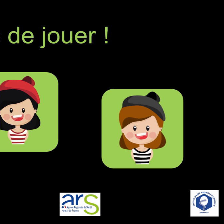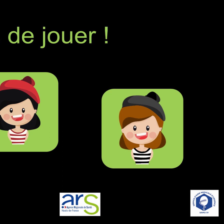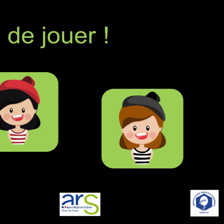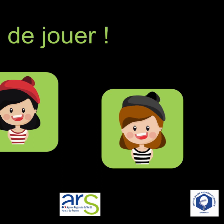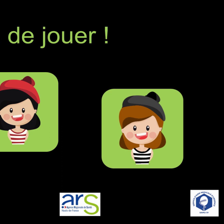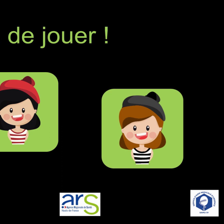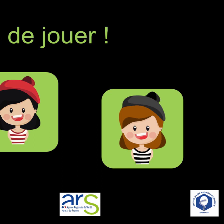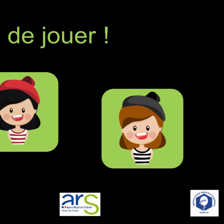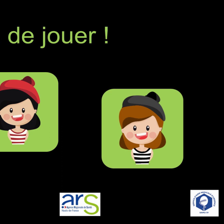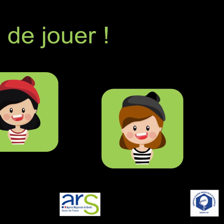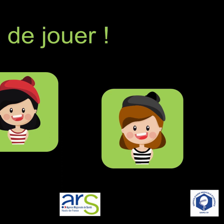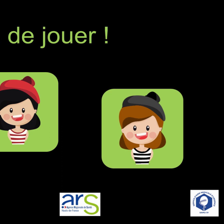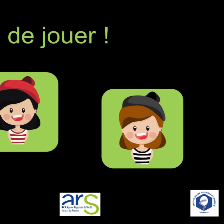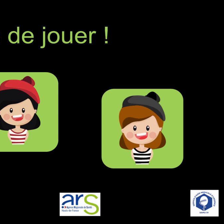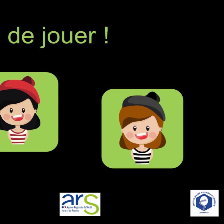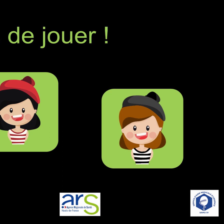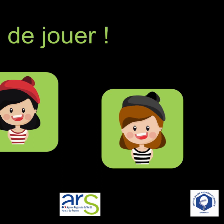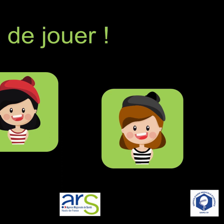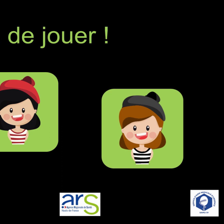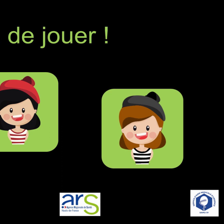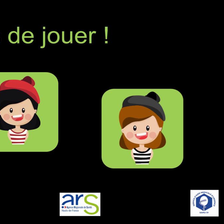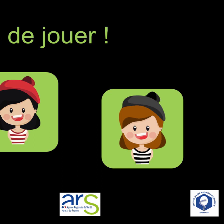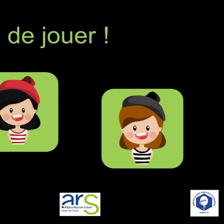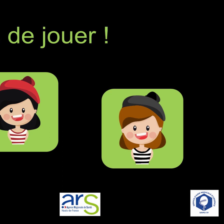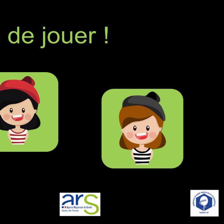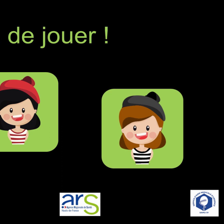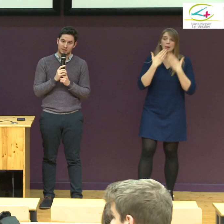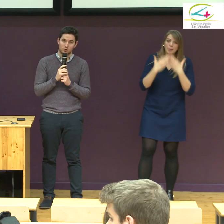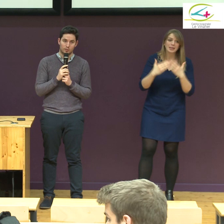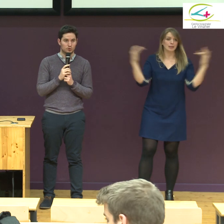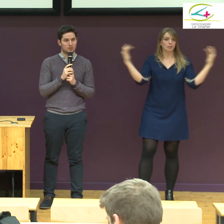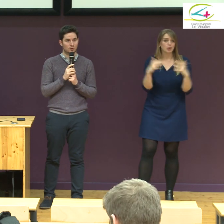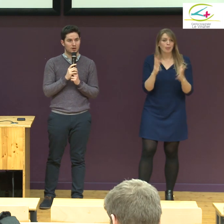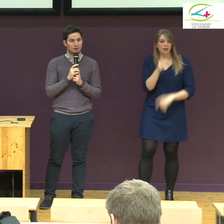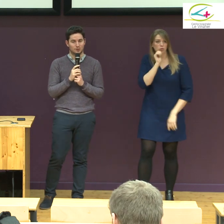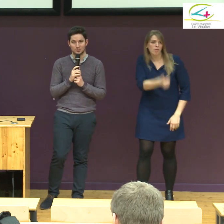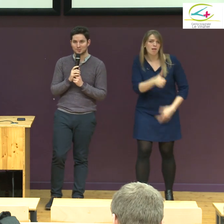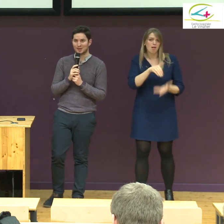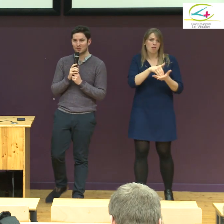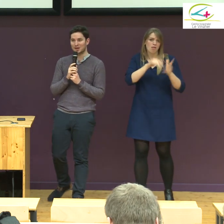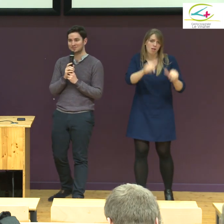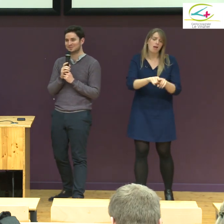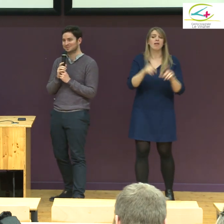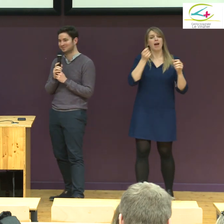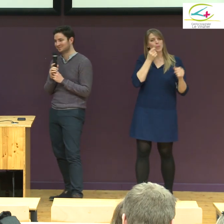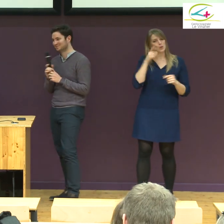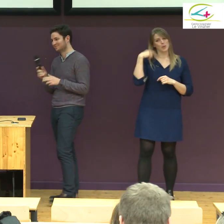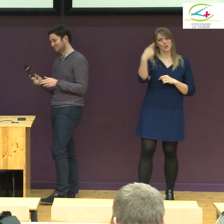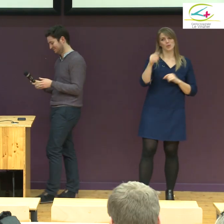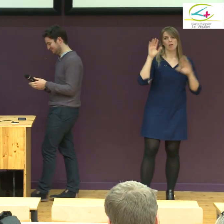à pouvoir repérer et prévenir le suicide. Merci à tous d'être venus si nombreux, merci de être à demain pour ce qui sera.